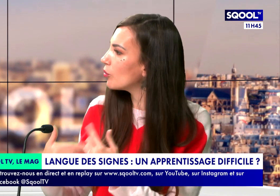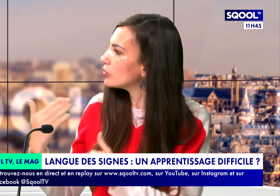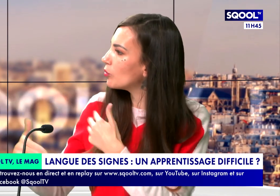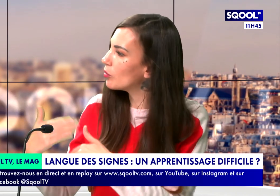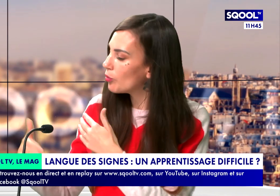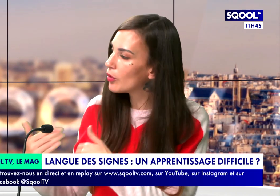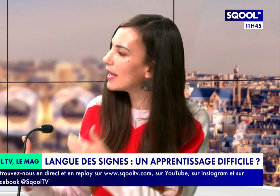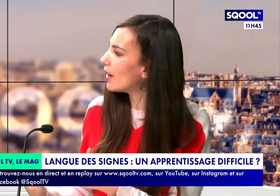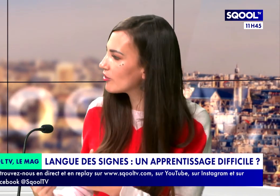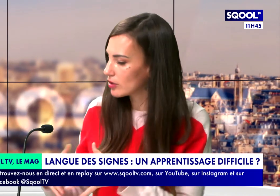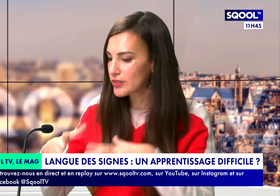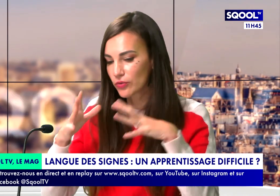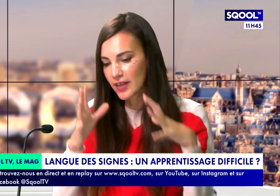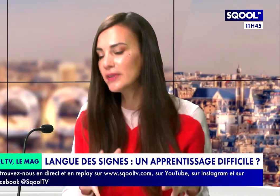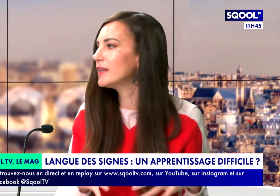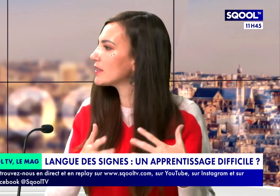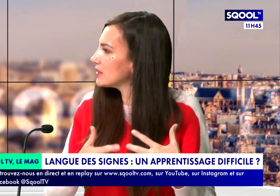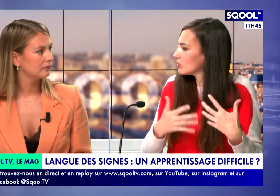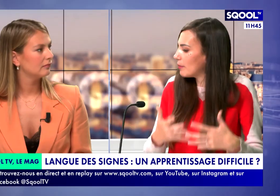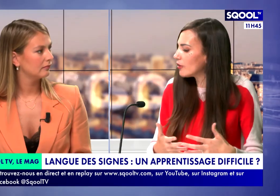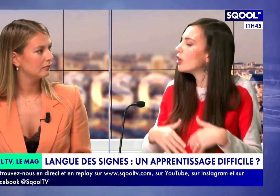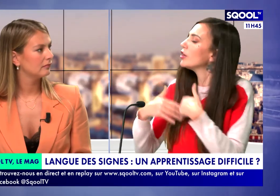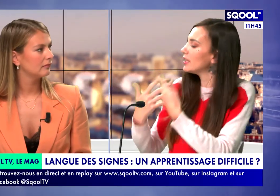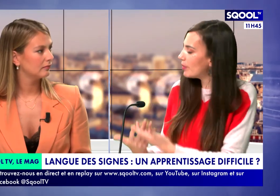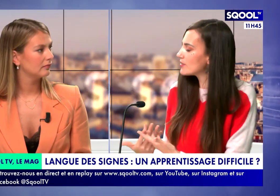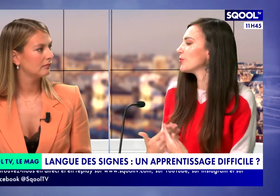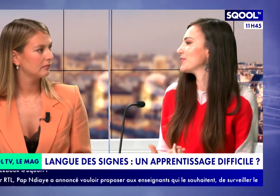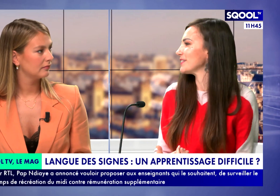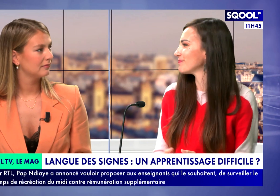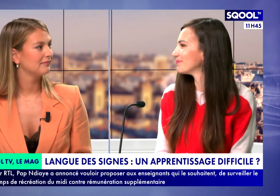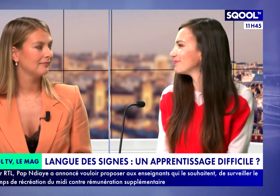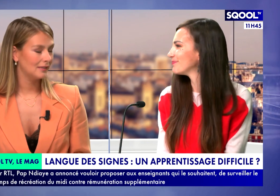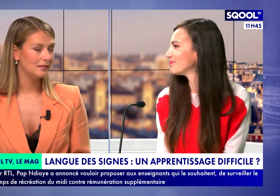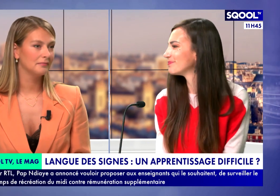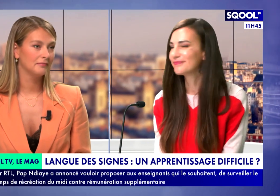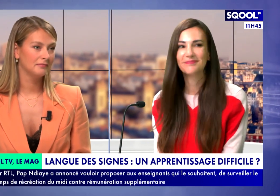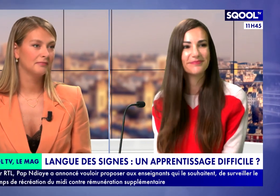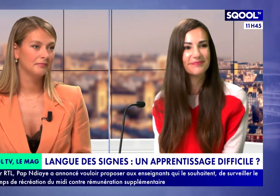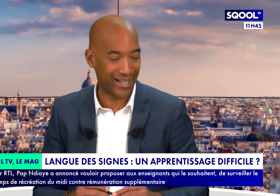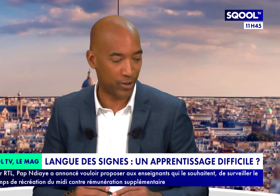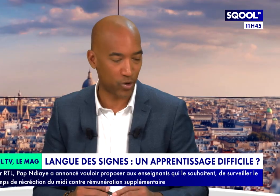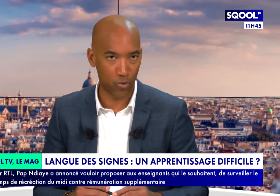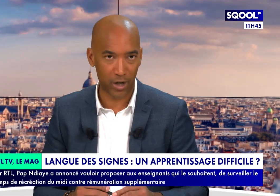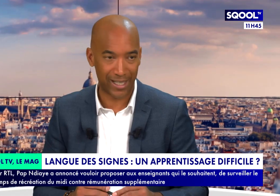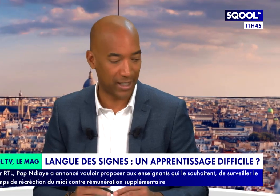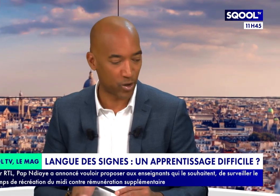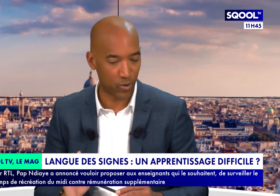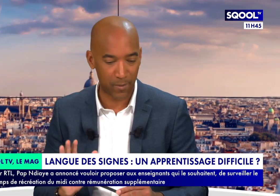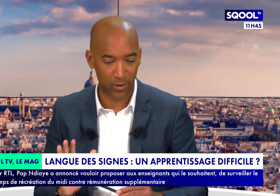au moment de la marche, quand ils ont terminé l'acquisition de la marche, ils passent au signe. Donc, je me dis que moi, 14 mois, il a 14 mois à la maison.